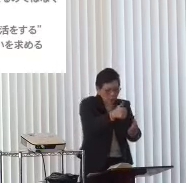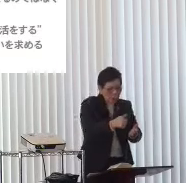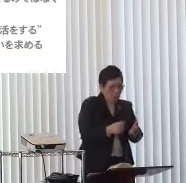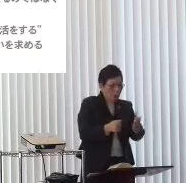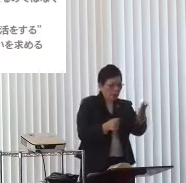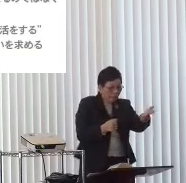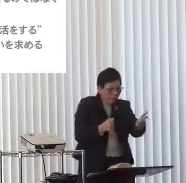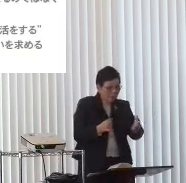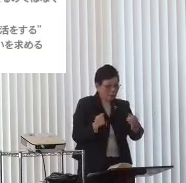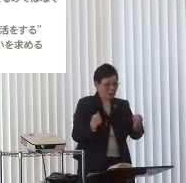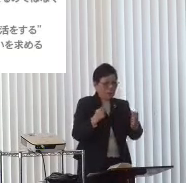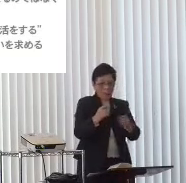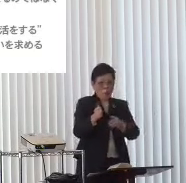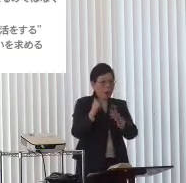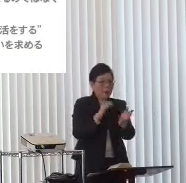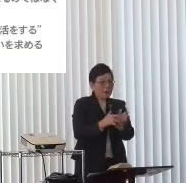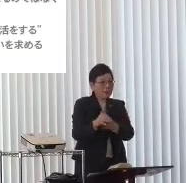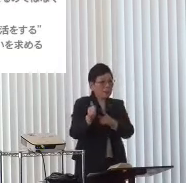しまう。